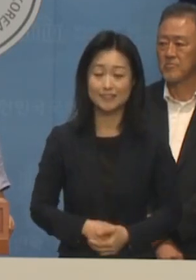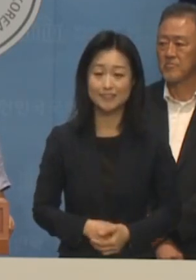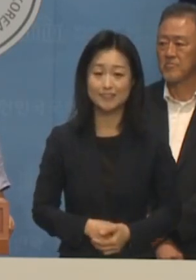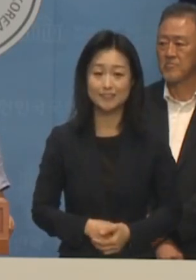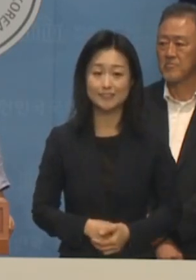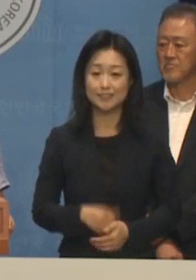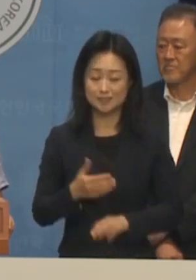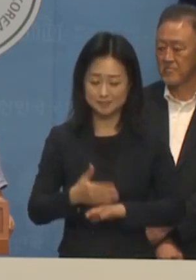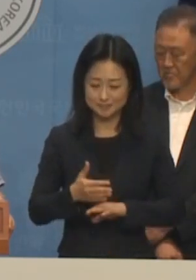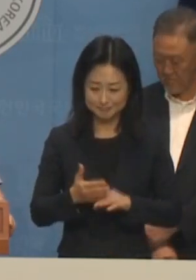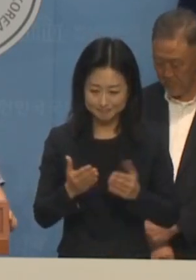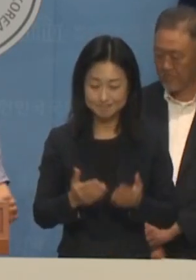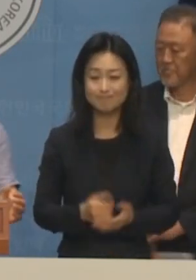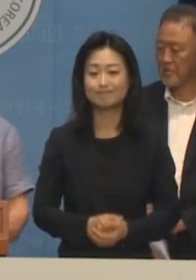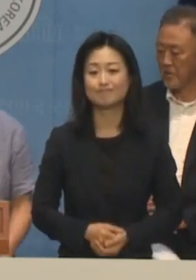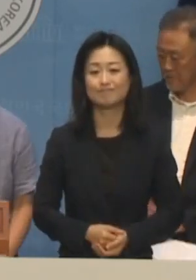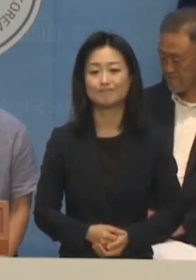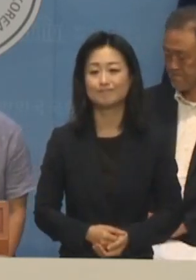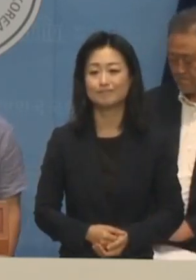고맙겠습니다. 감사합니다.